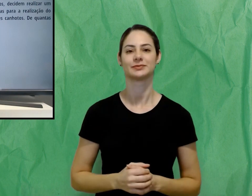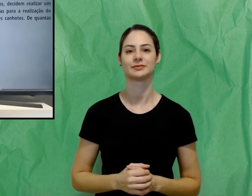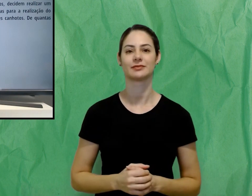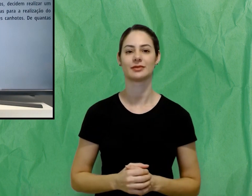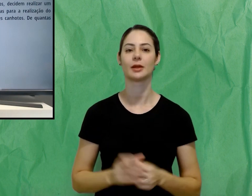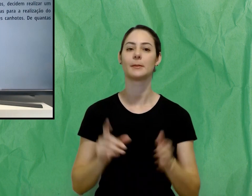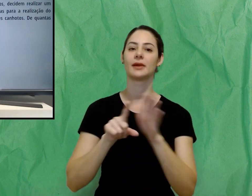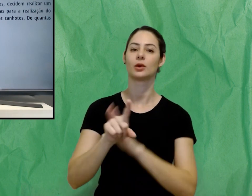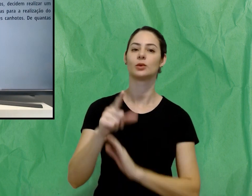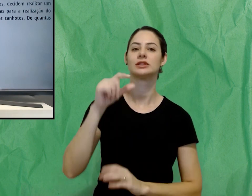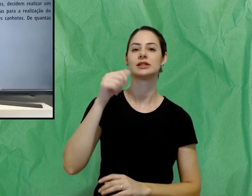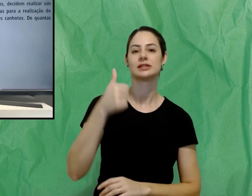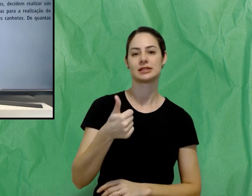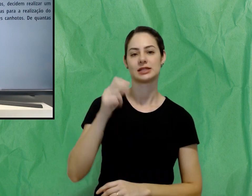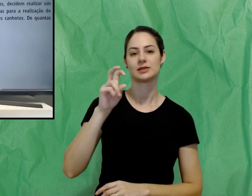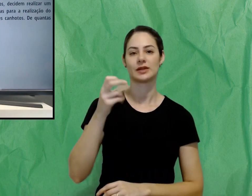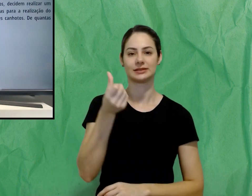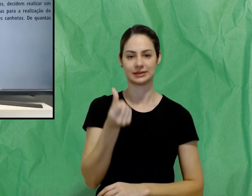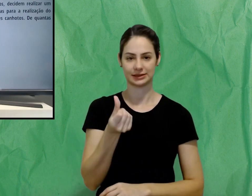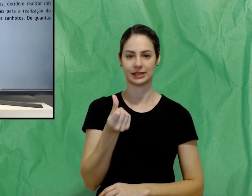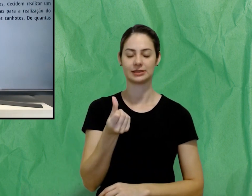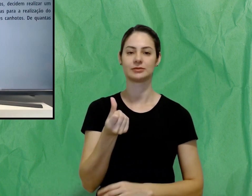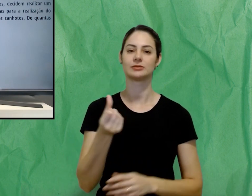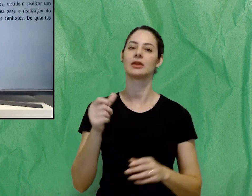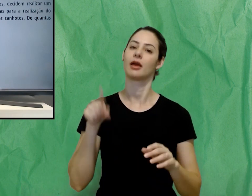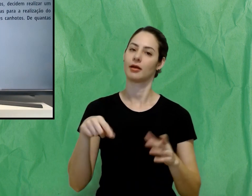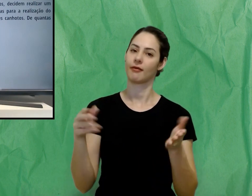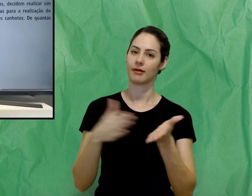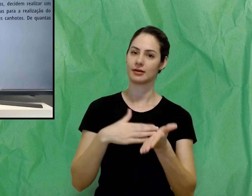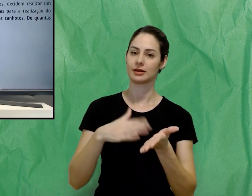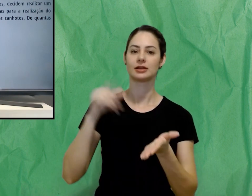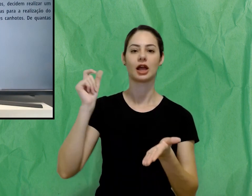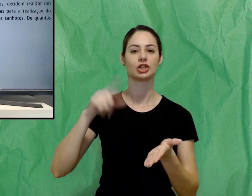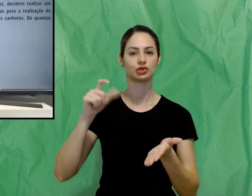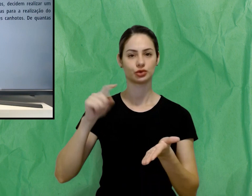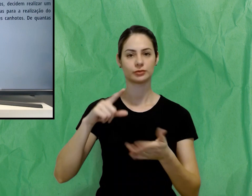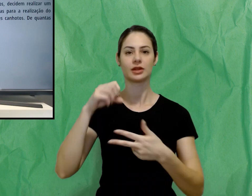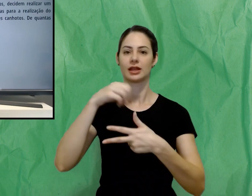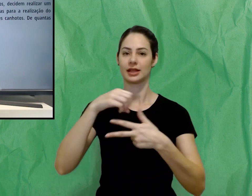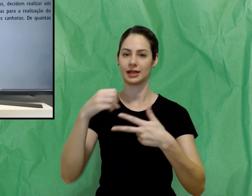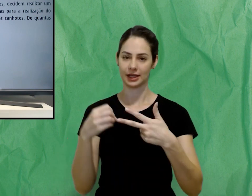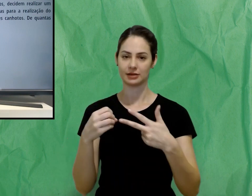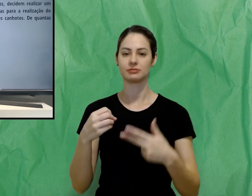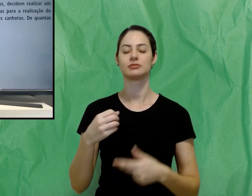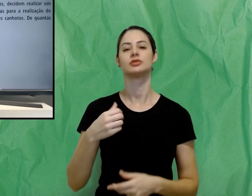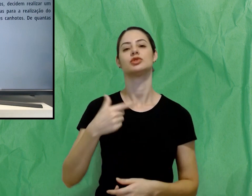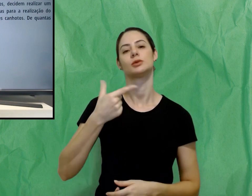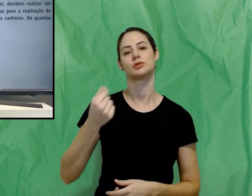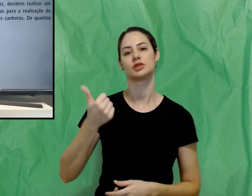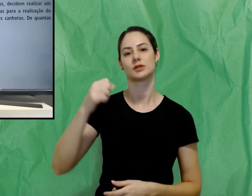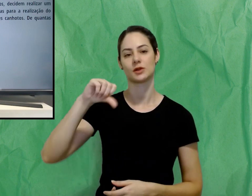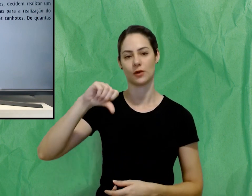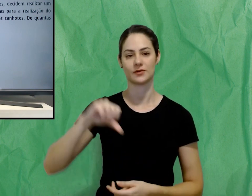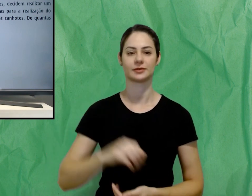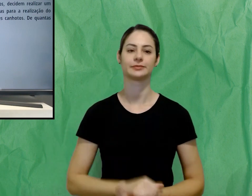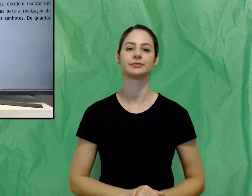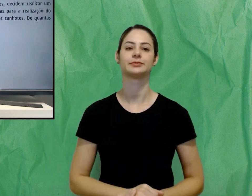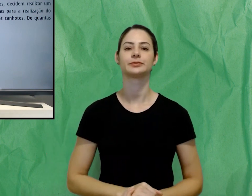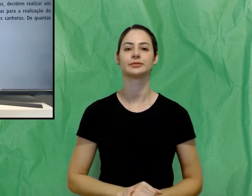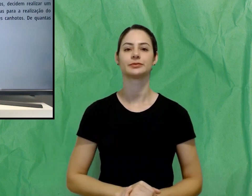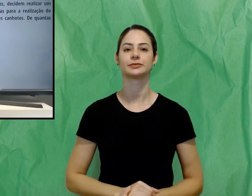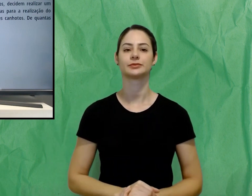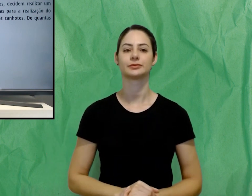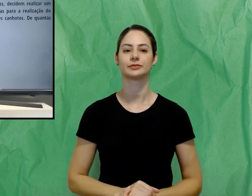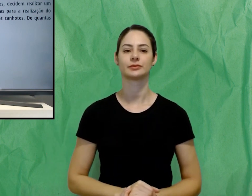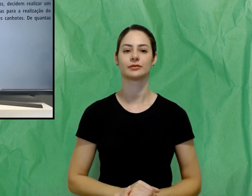Questão 156, referente ao caderno azul, prova do Enem 2019.